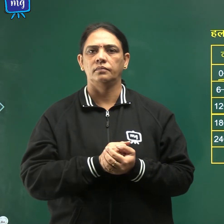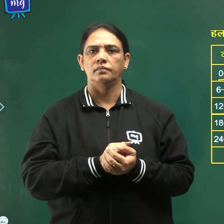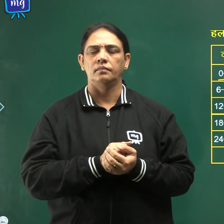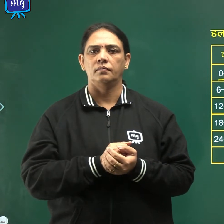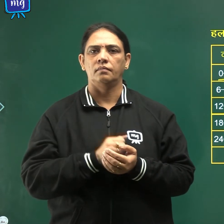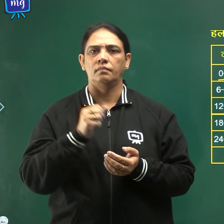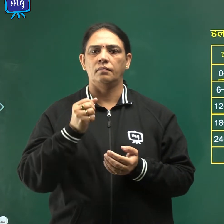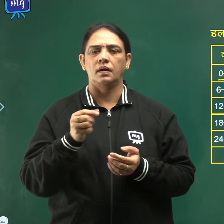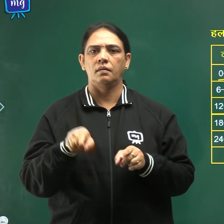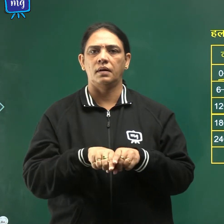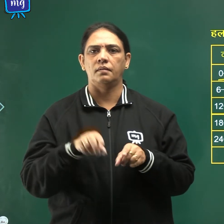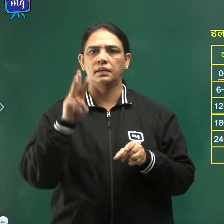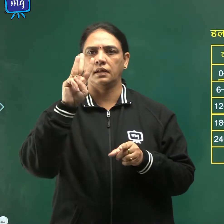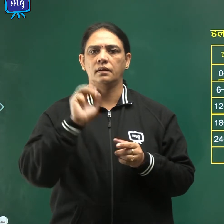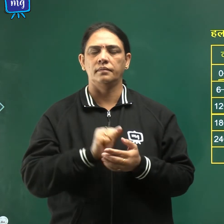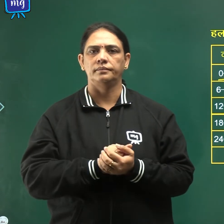बराबर 3।